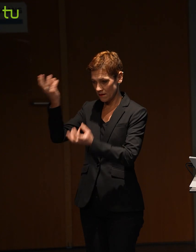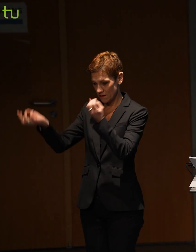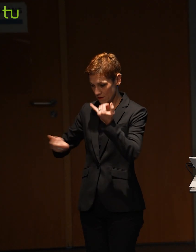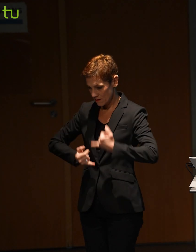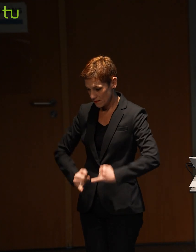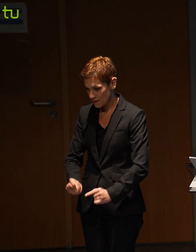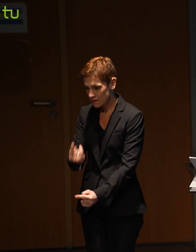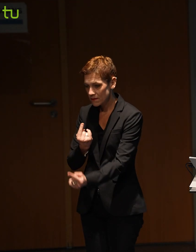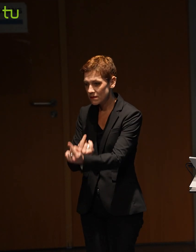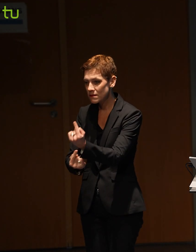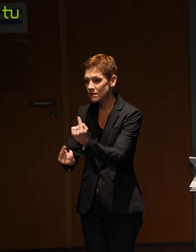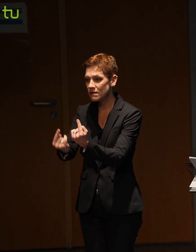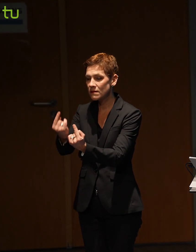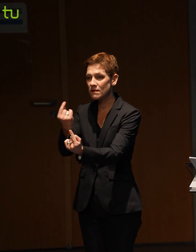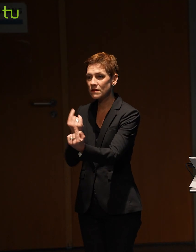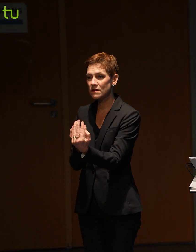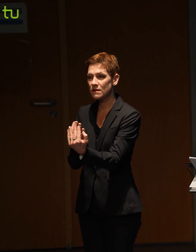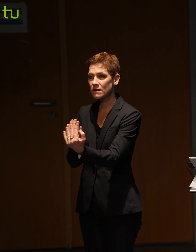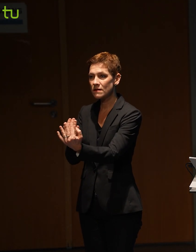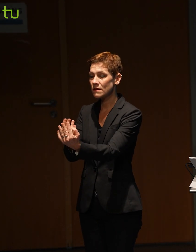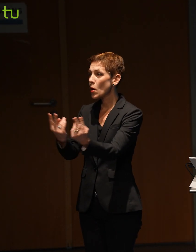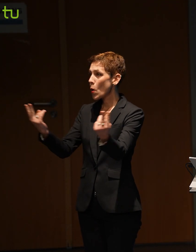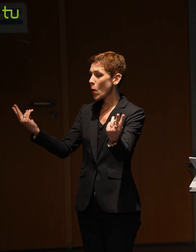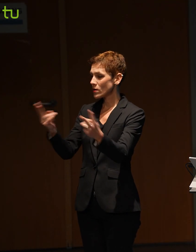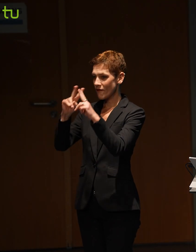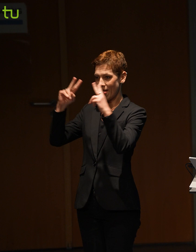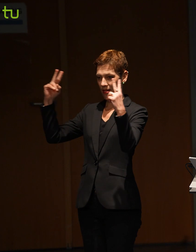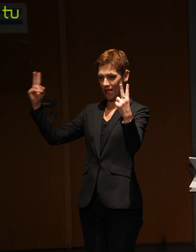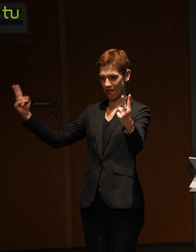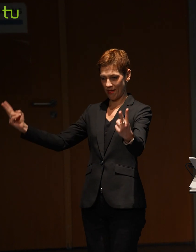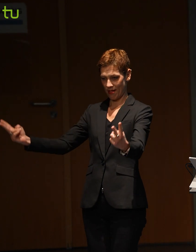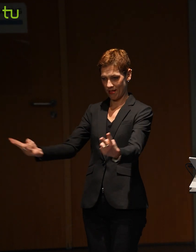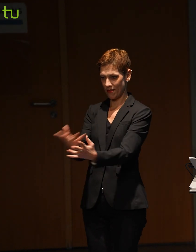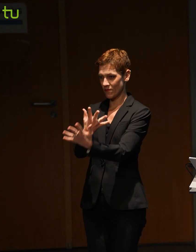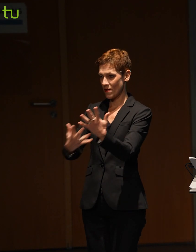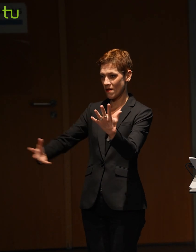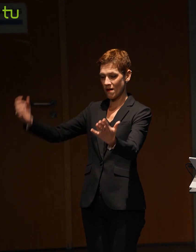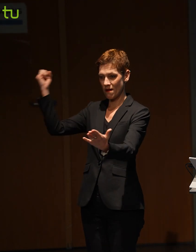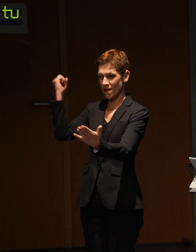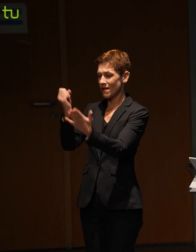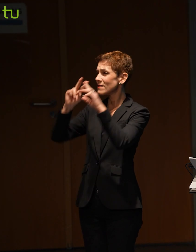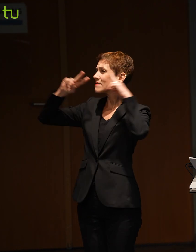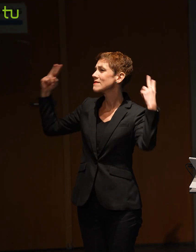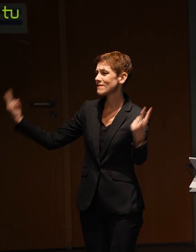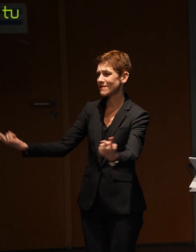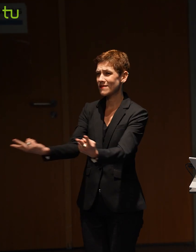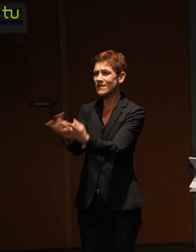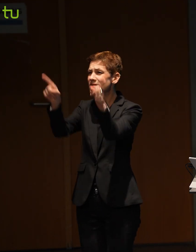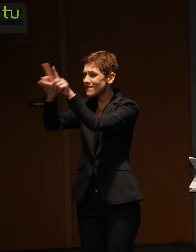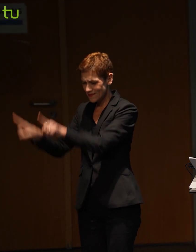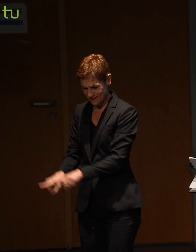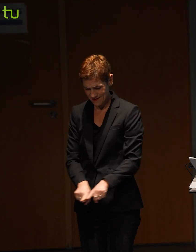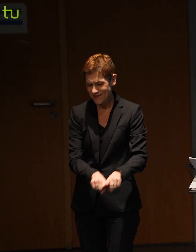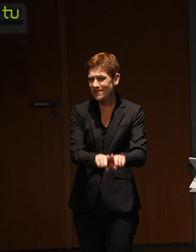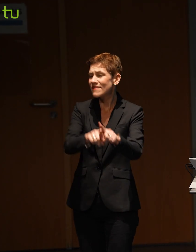Oder vielleicht ist es eine universelle Hieroglyphe und bedeutet, sprießt überall gleich in breiten und schmalen